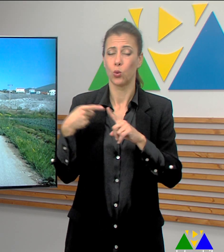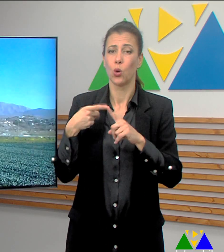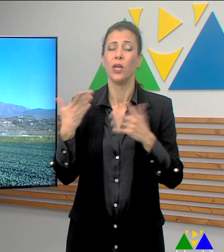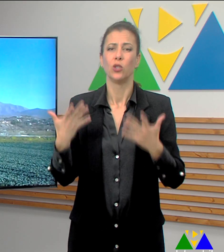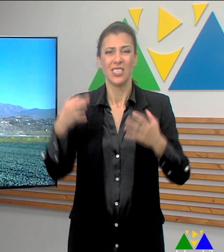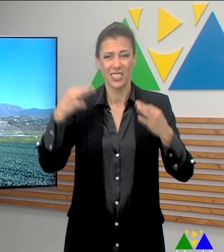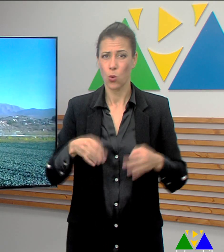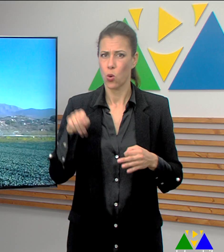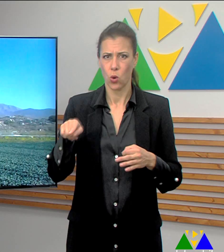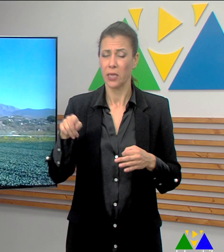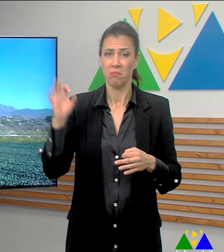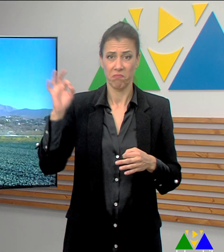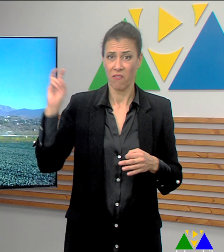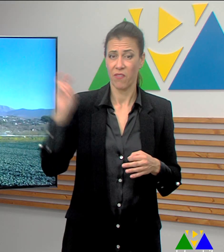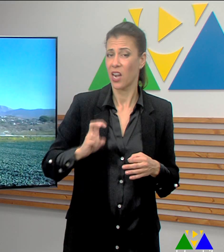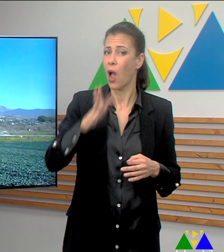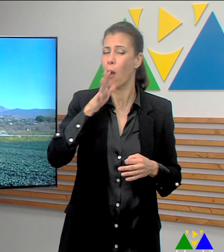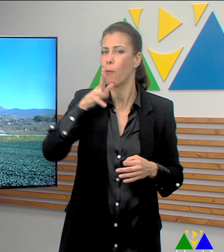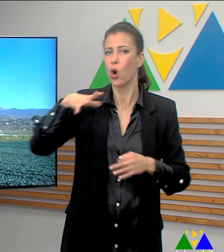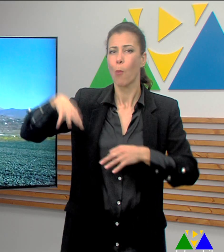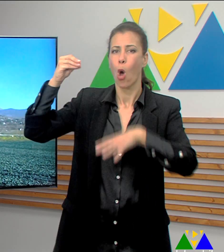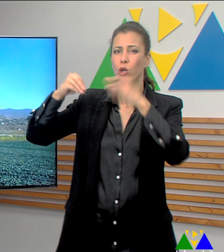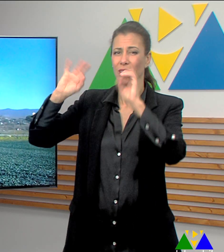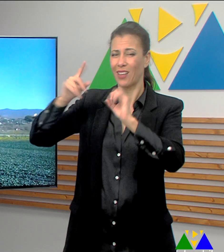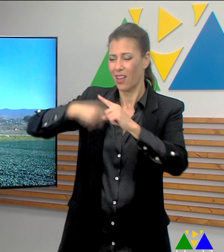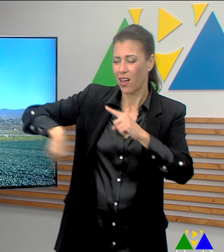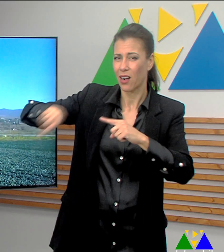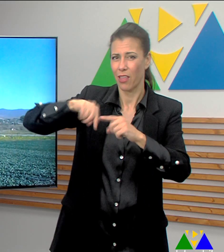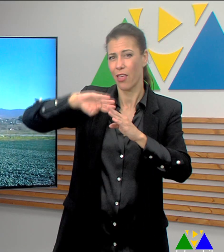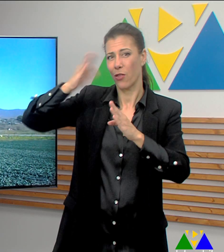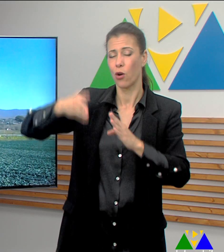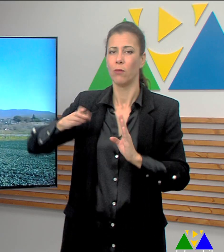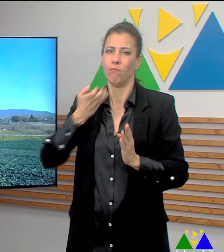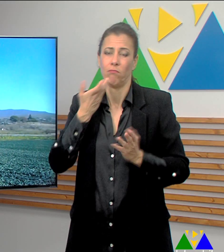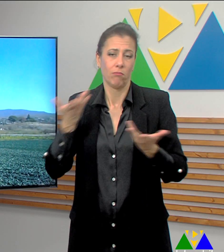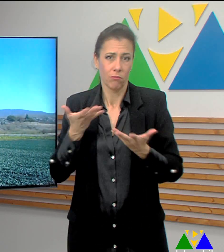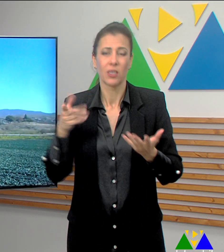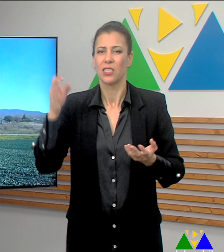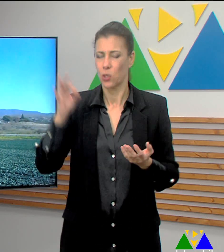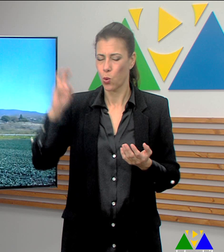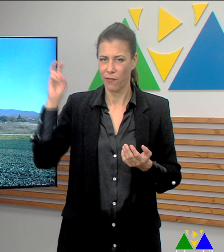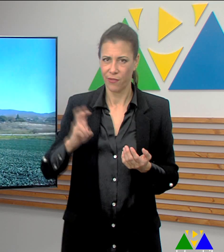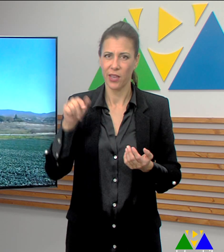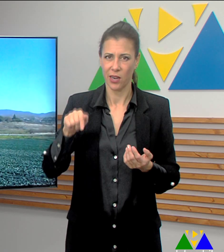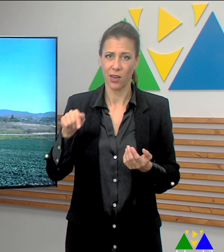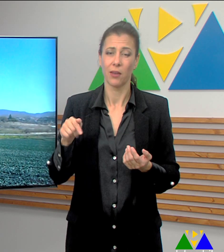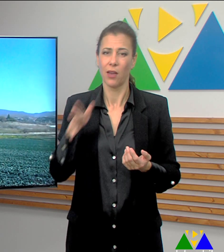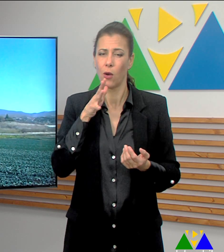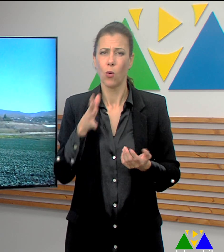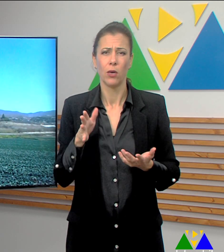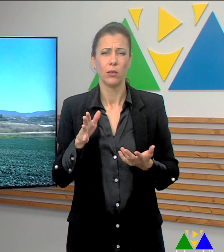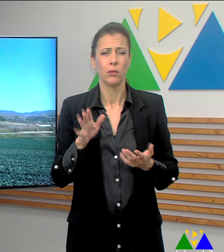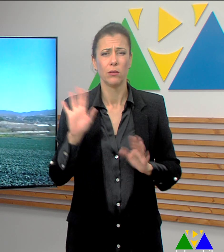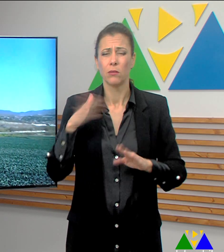Seguramente esa acequia traía agua pues de los montes de alrededor, de los montes de Guadassoidar, traería esa acequia. ¿Tenía algo que ver también